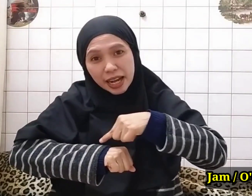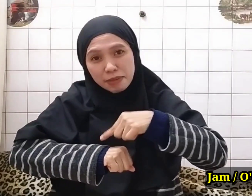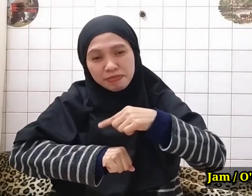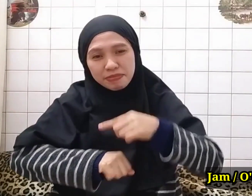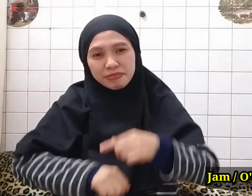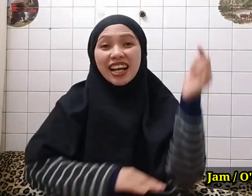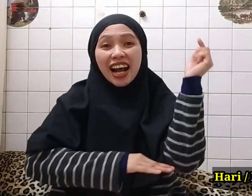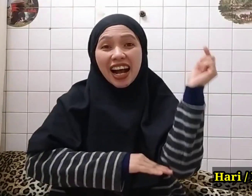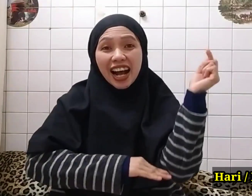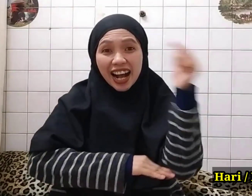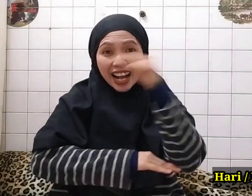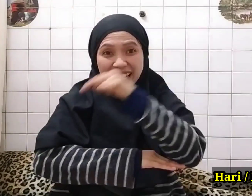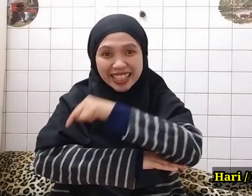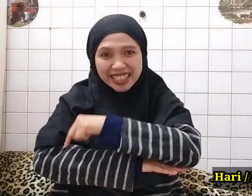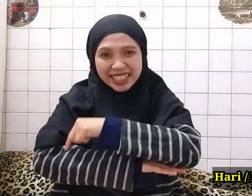Jam. Hari.